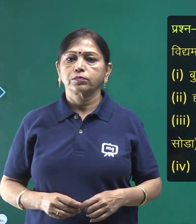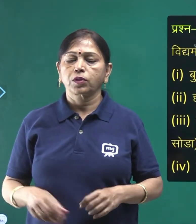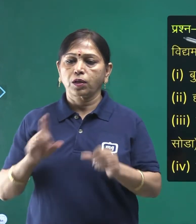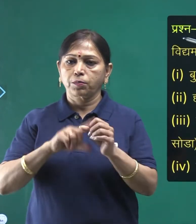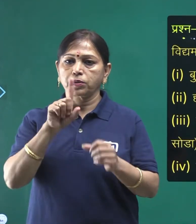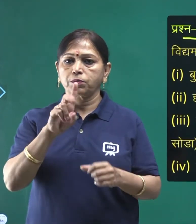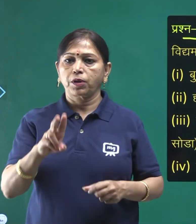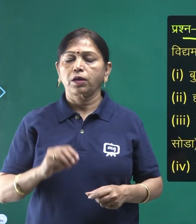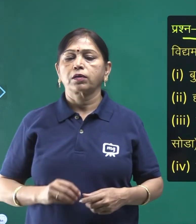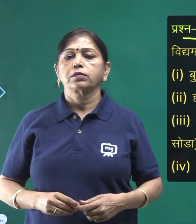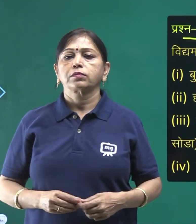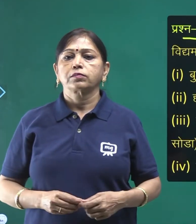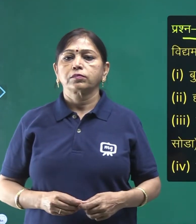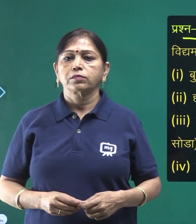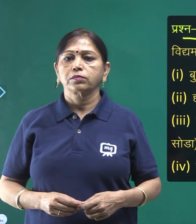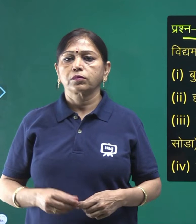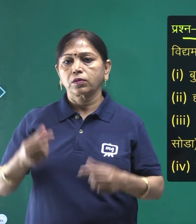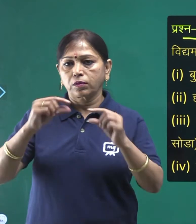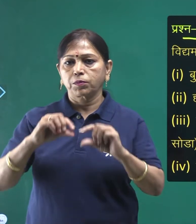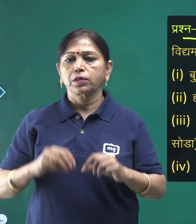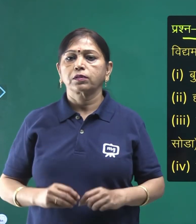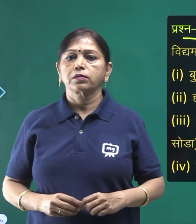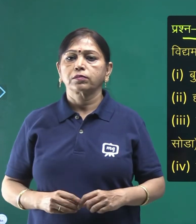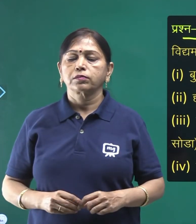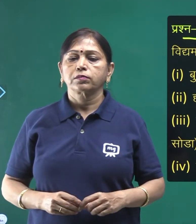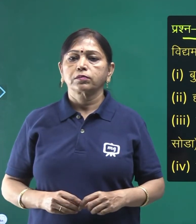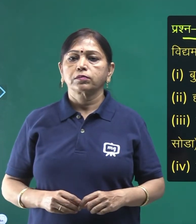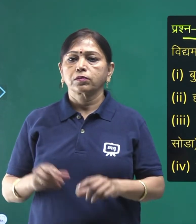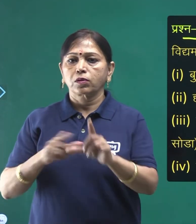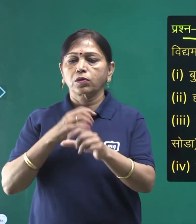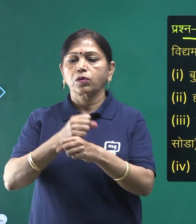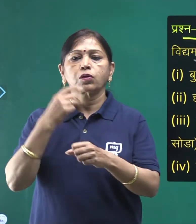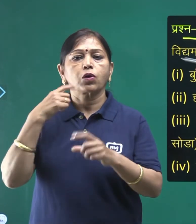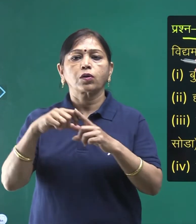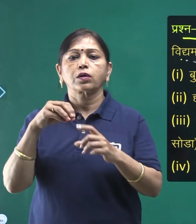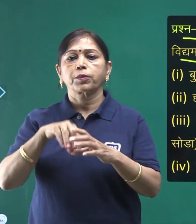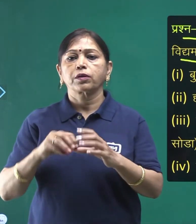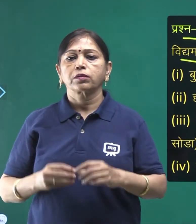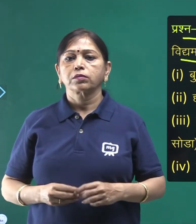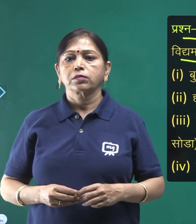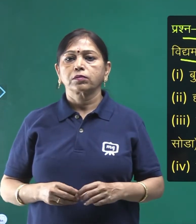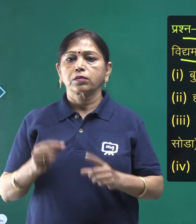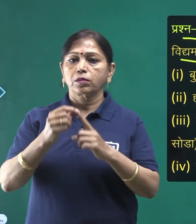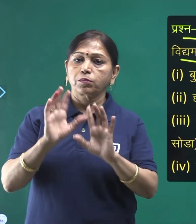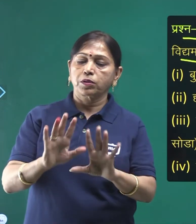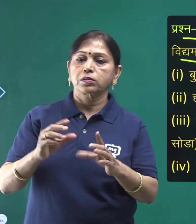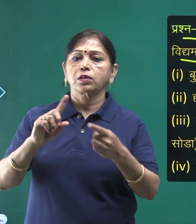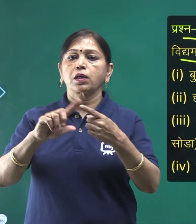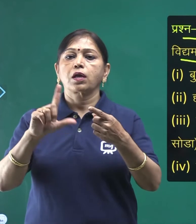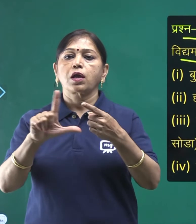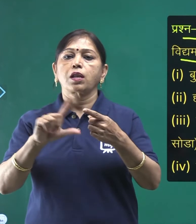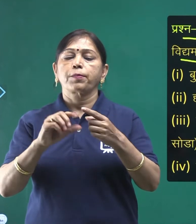प्रश्न 12 निम्नलिखित यौगिकों में विद्यमान तत्व के